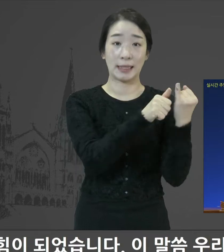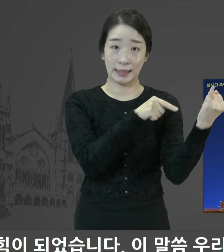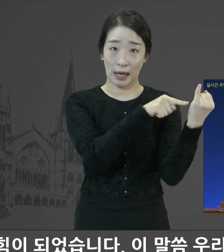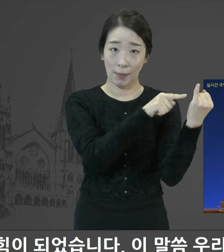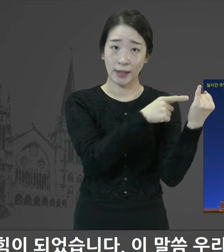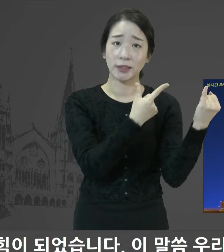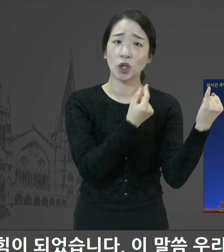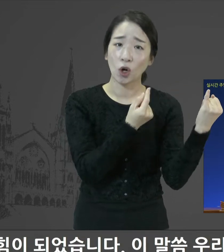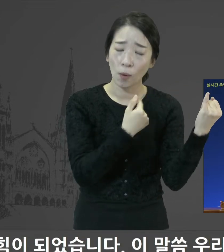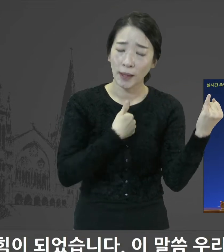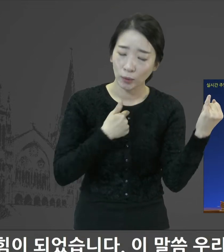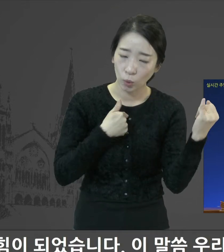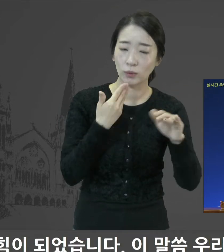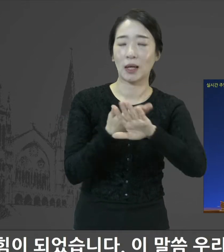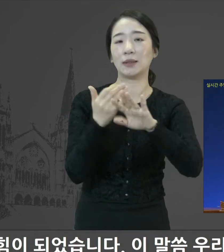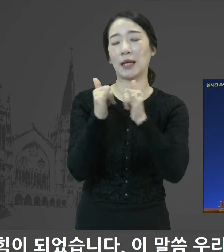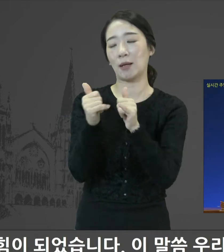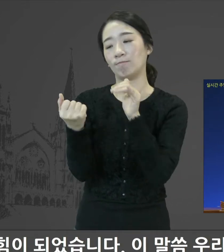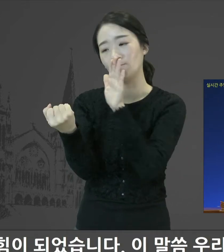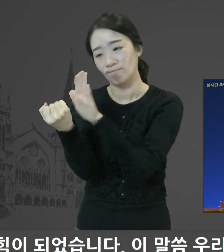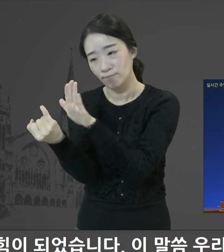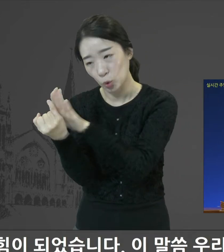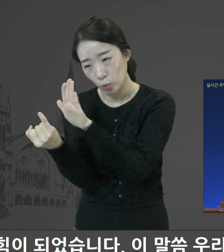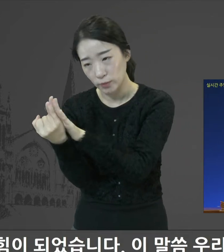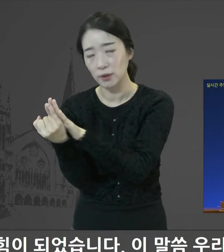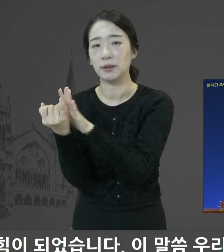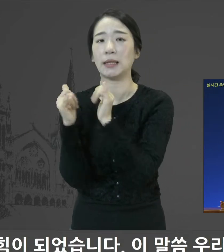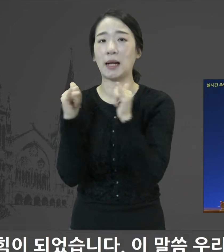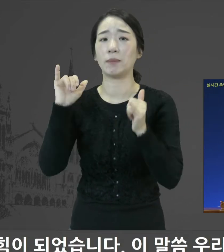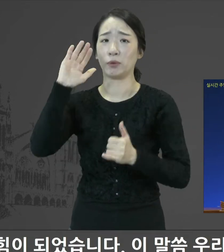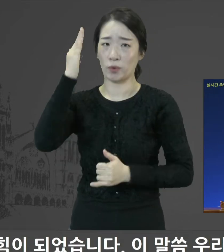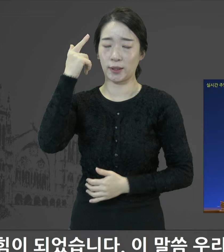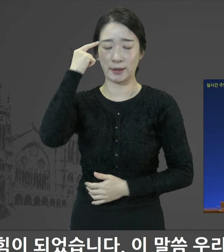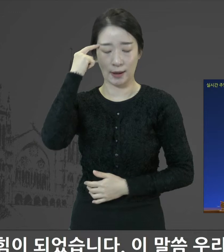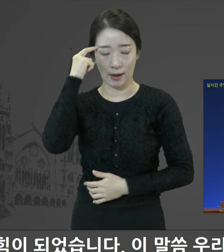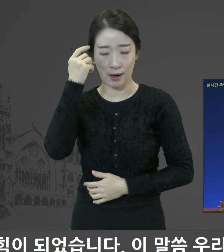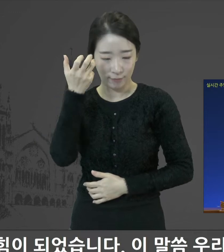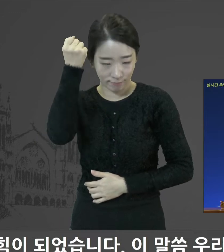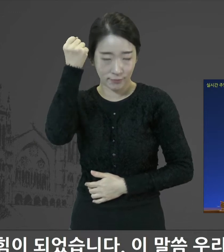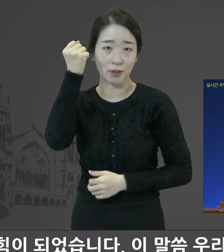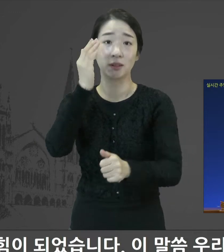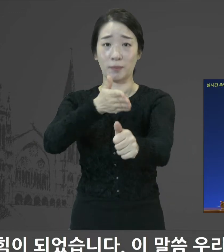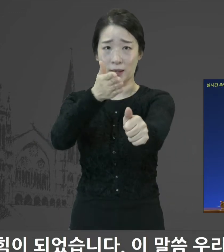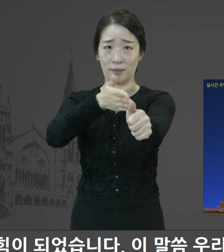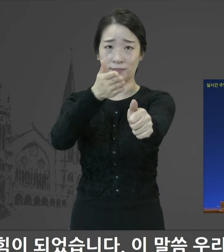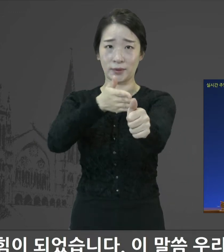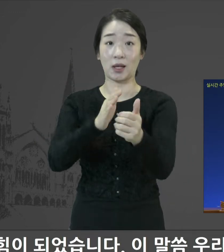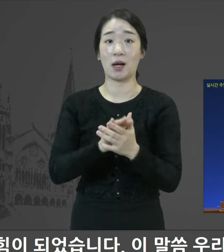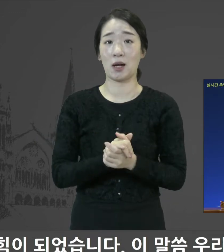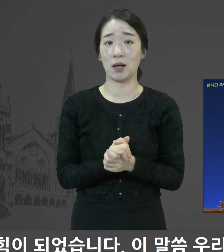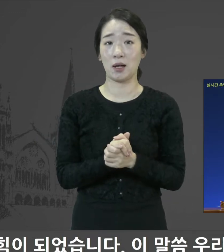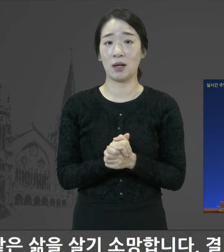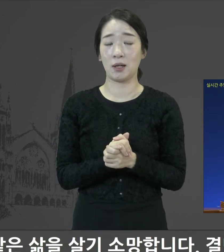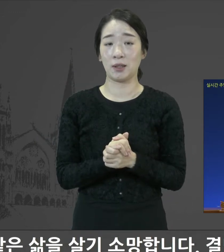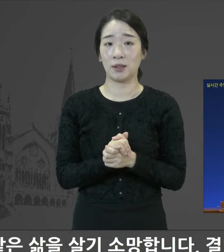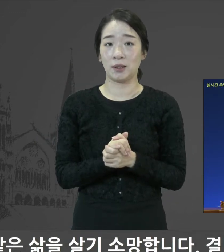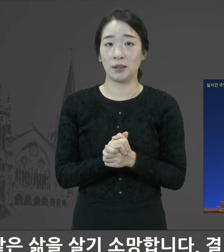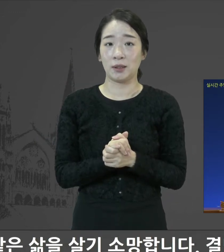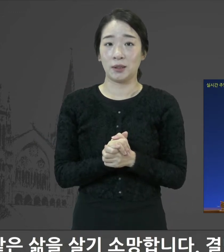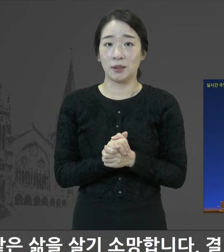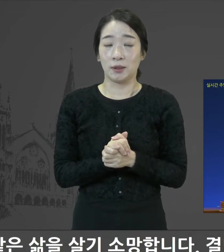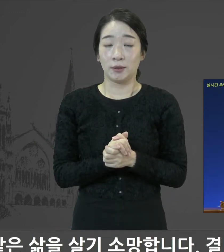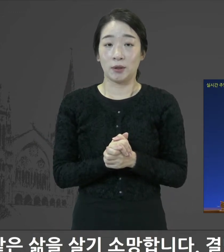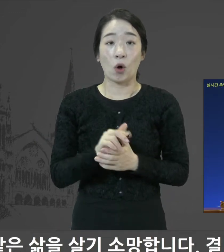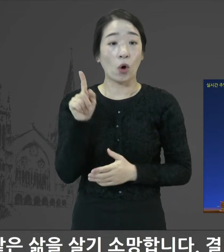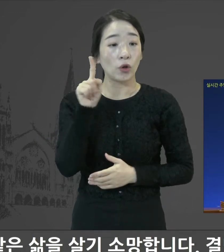삶을 살기를 소망한다, 이런 마음 가져보시기를 바랍니다. 이 무슨 일이 있었는지